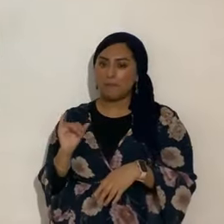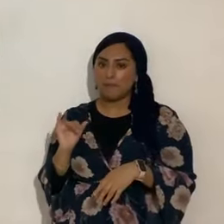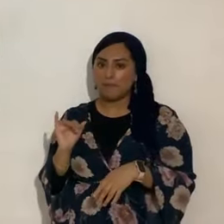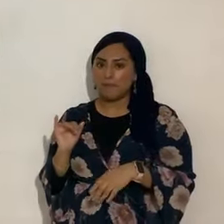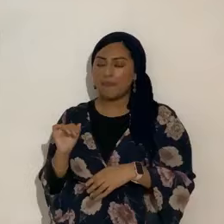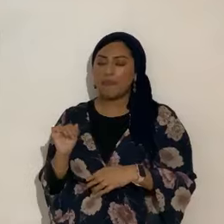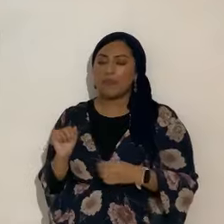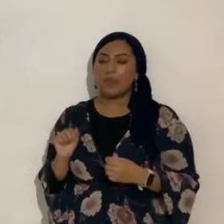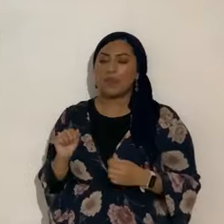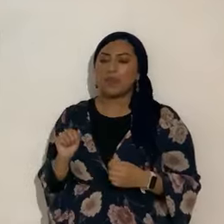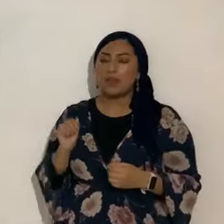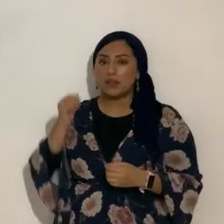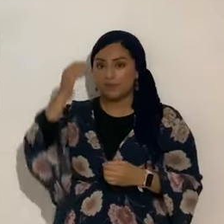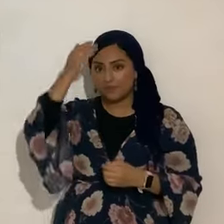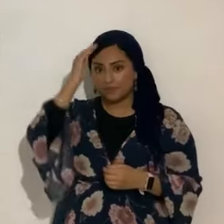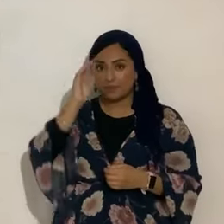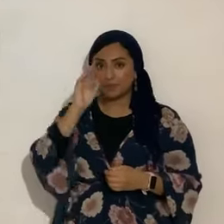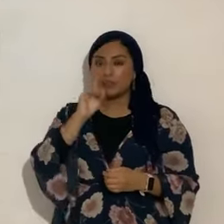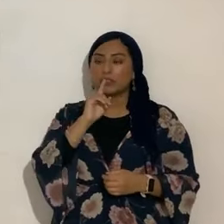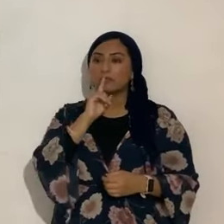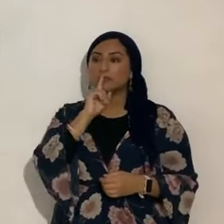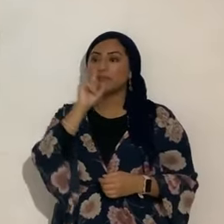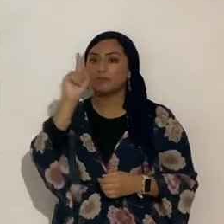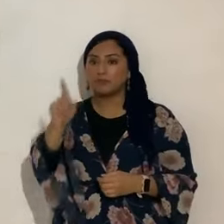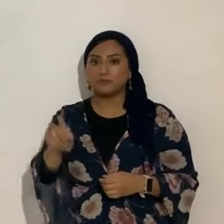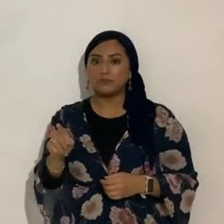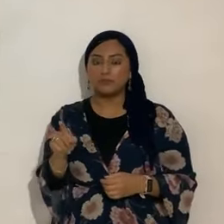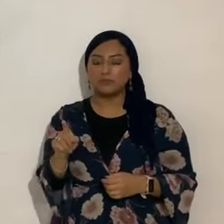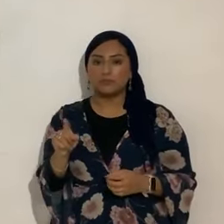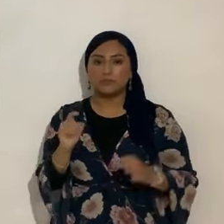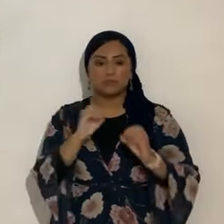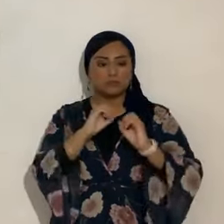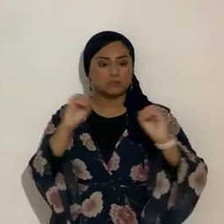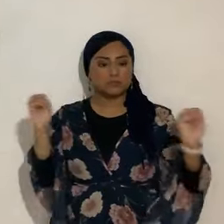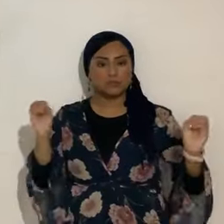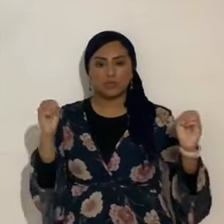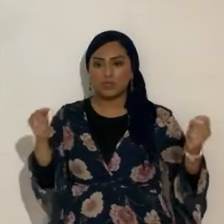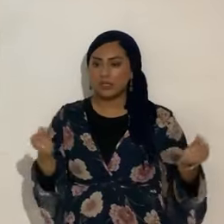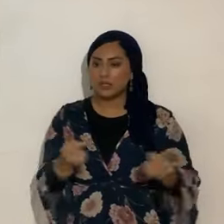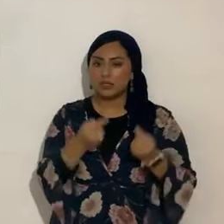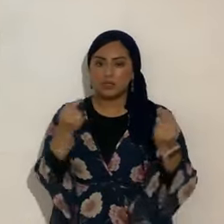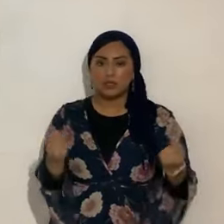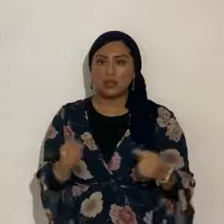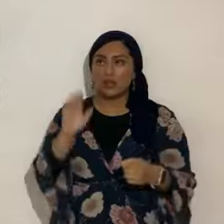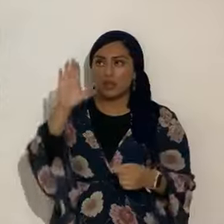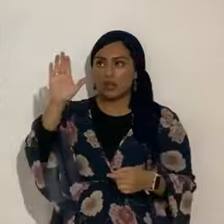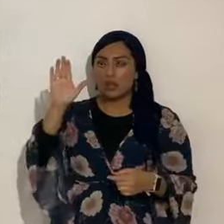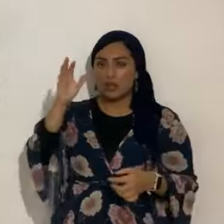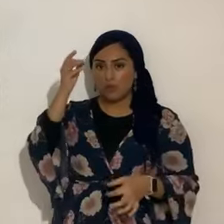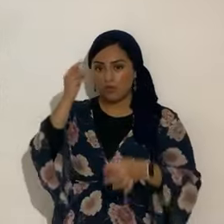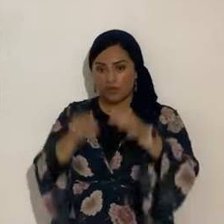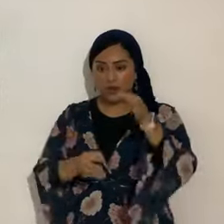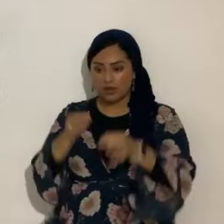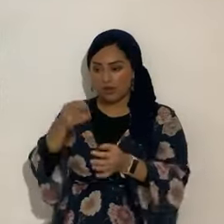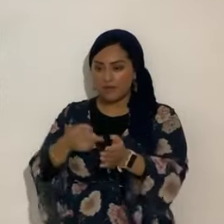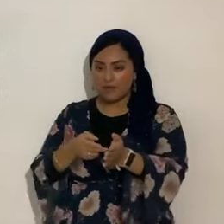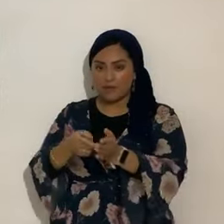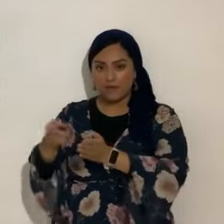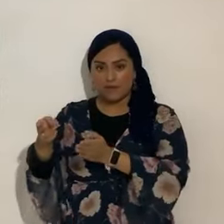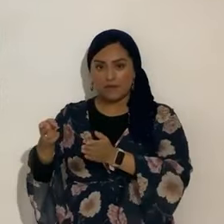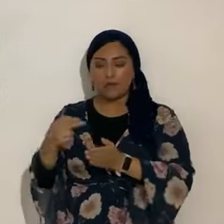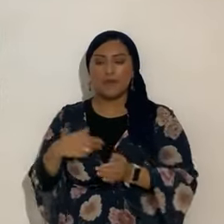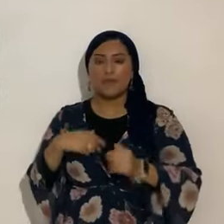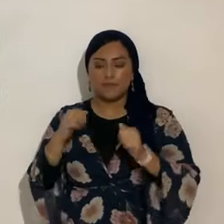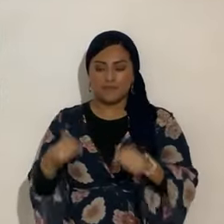atención. Elohim de verdad y sin ninguna iniquidad en él. Es justo y recto. Entonces